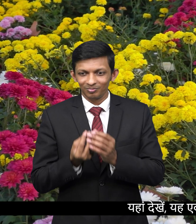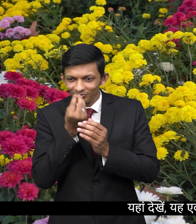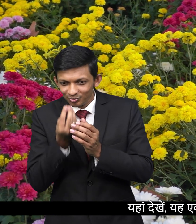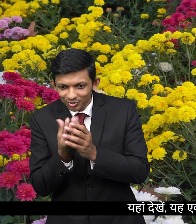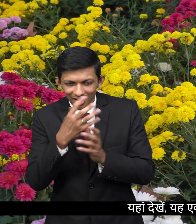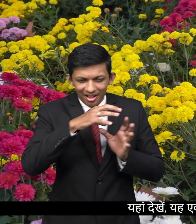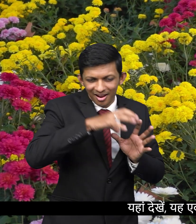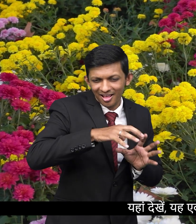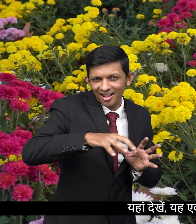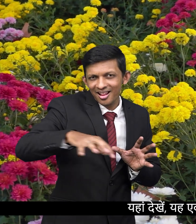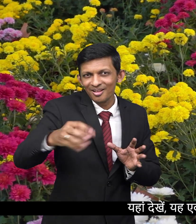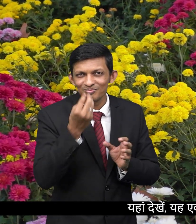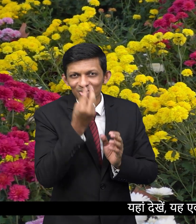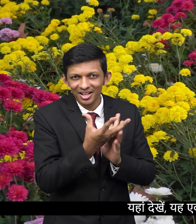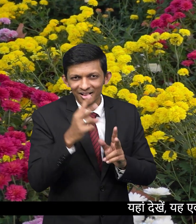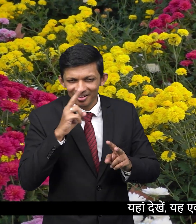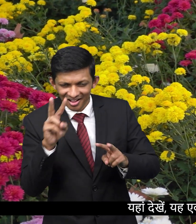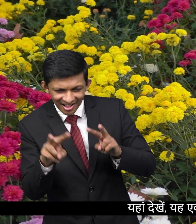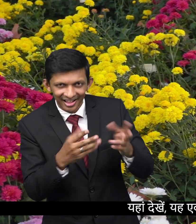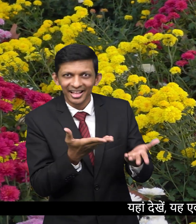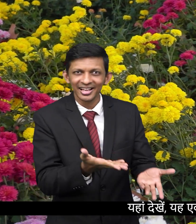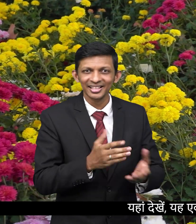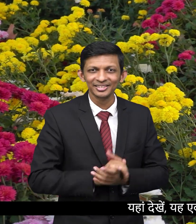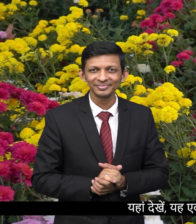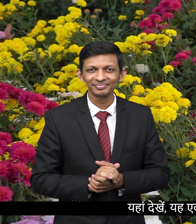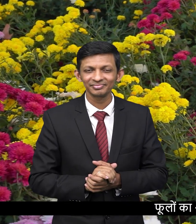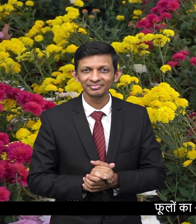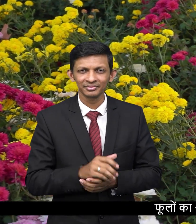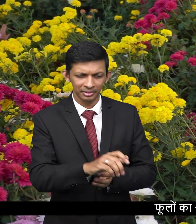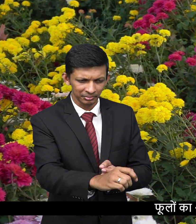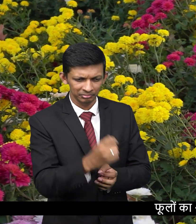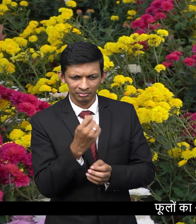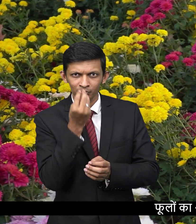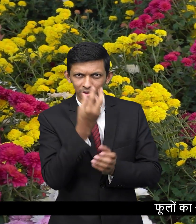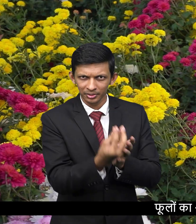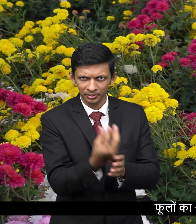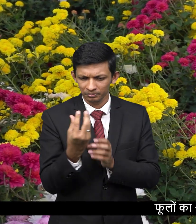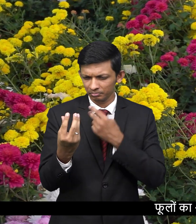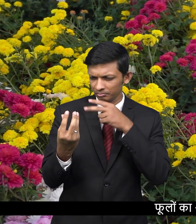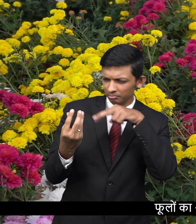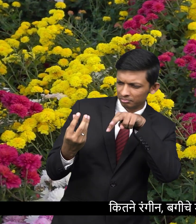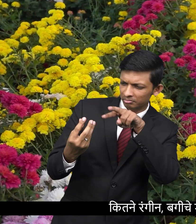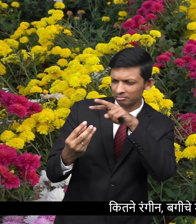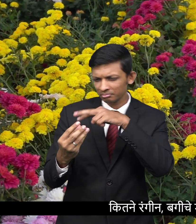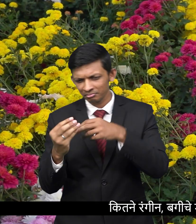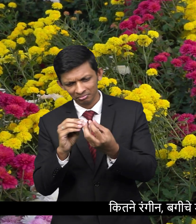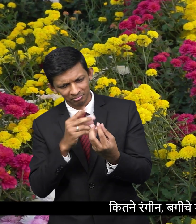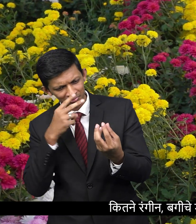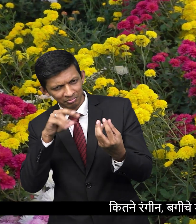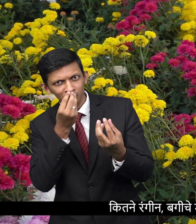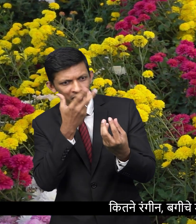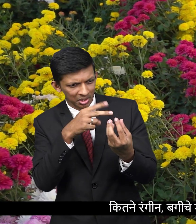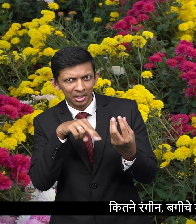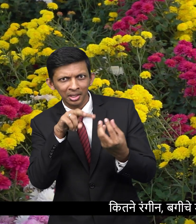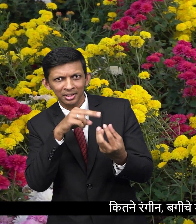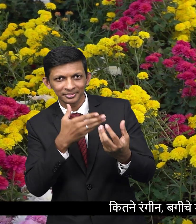यहाँ देखें, ये एक फूलों का बगीचा है। फूलों का अवलोकन करें। कितने रंगीन,